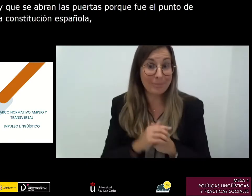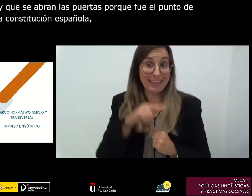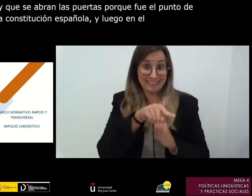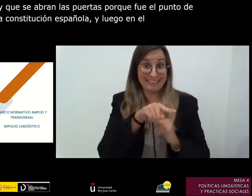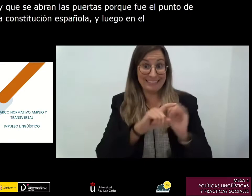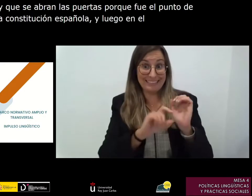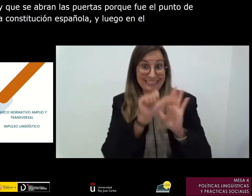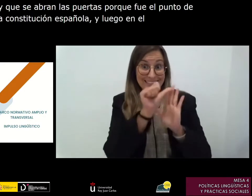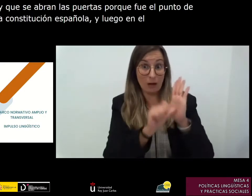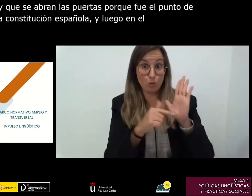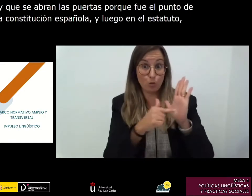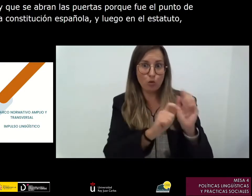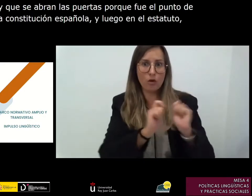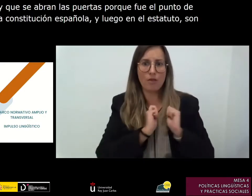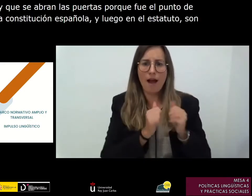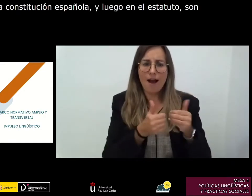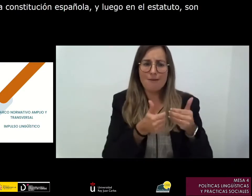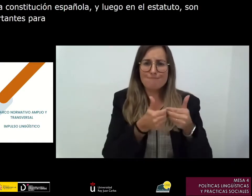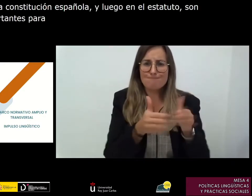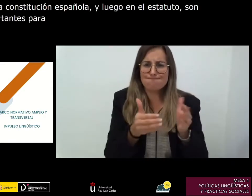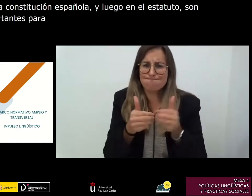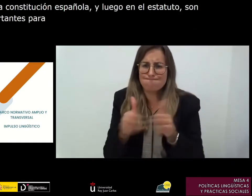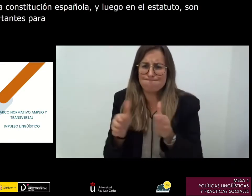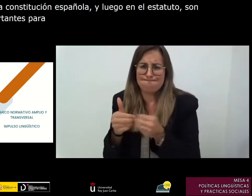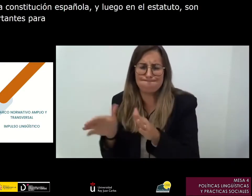signos al estatus que requiere como tal.